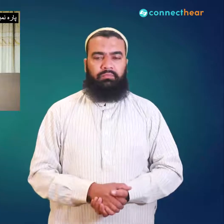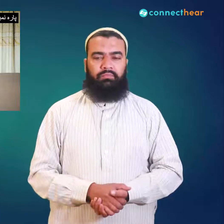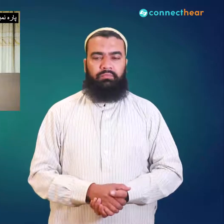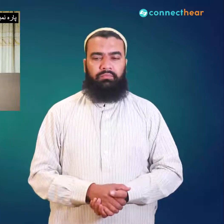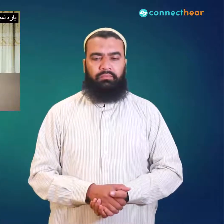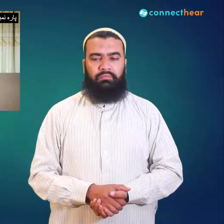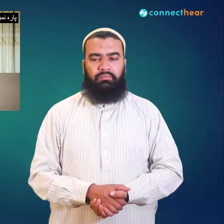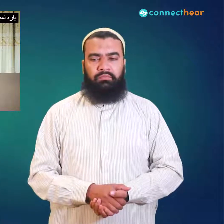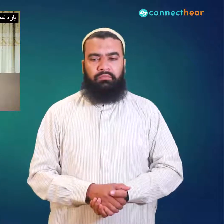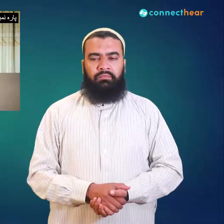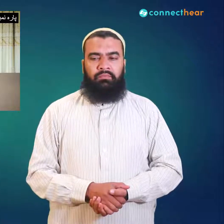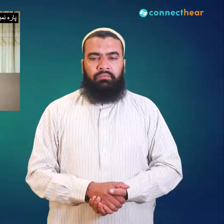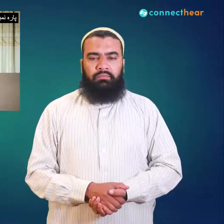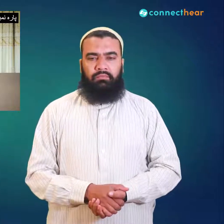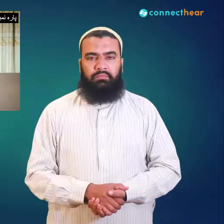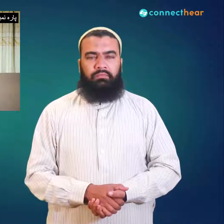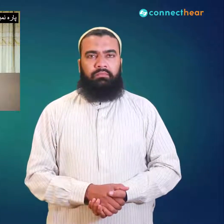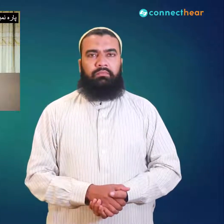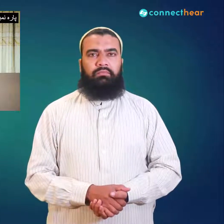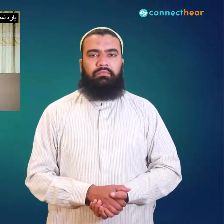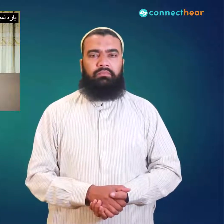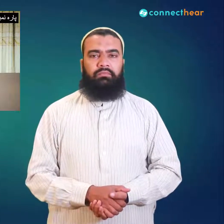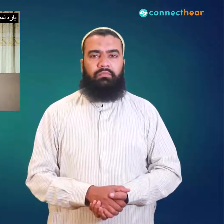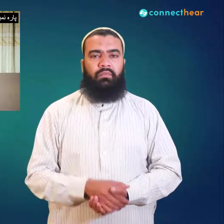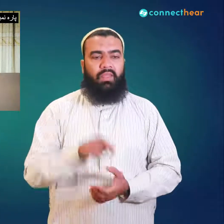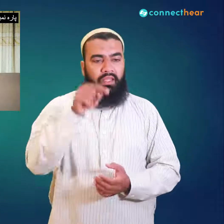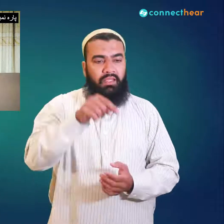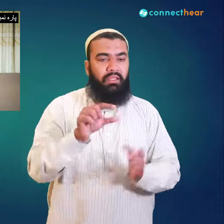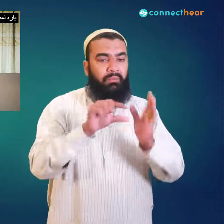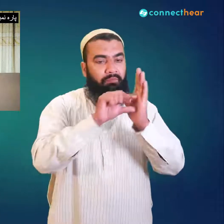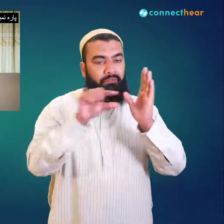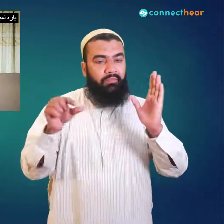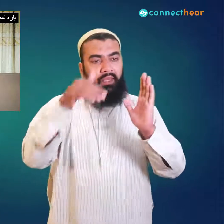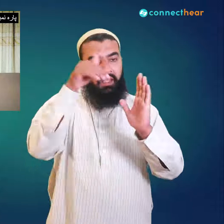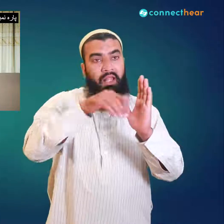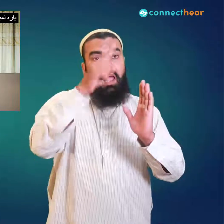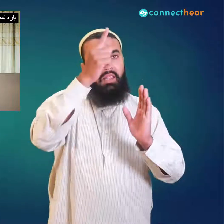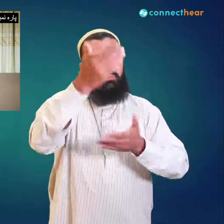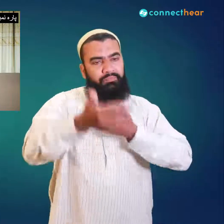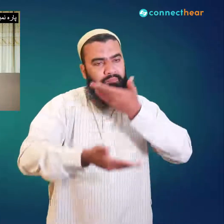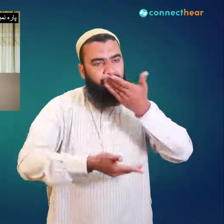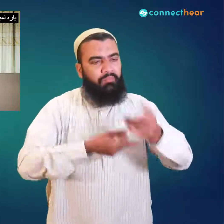فائدہ ہے، اور حق کو چھوڑنے میں نقصان بھی تمہارا ہی ہے۔